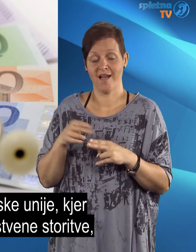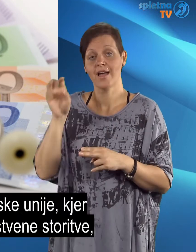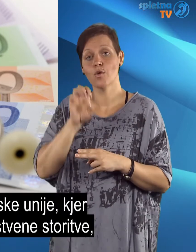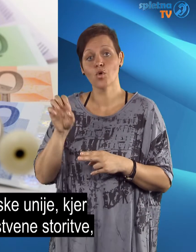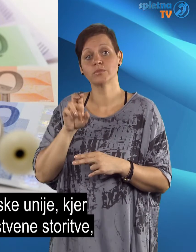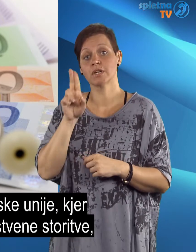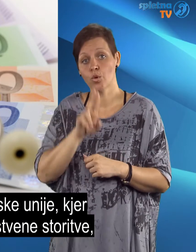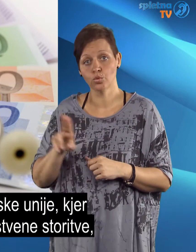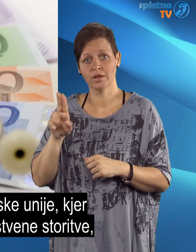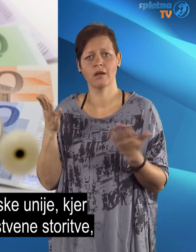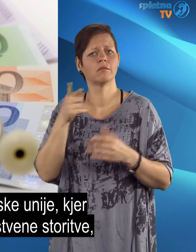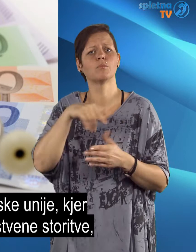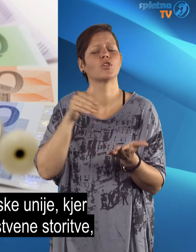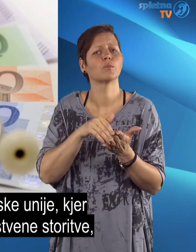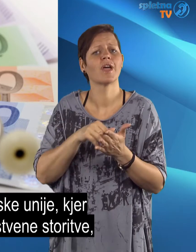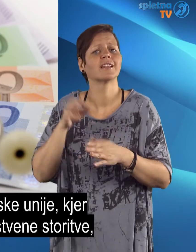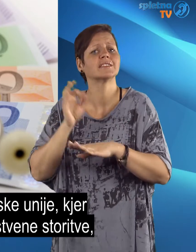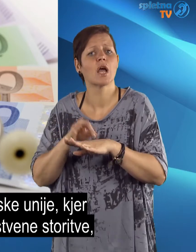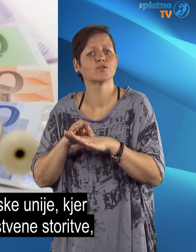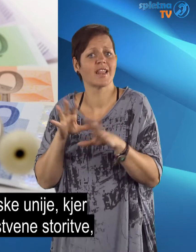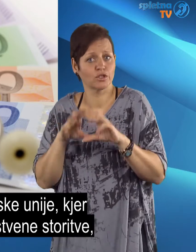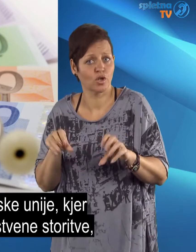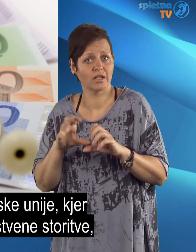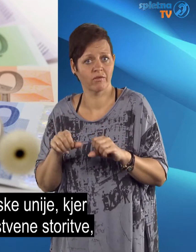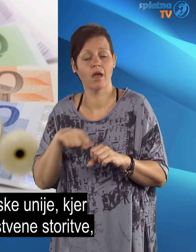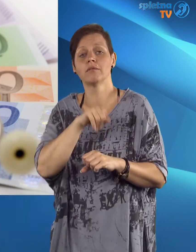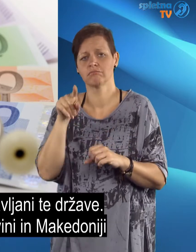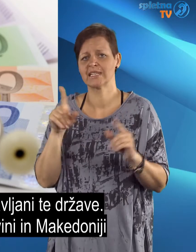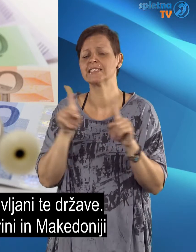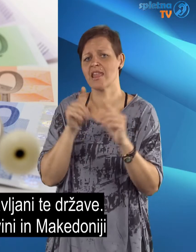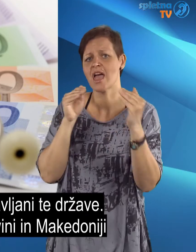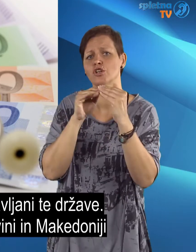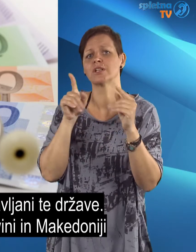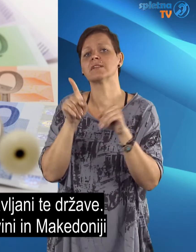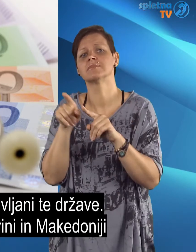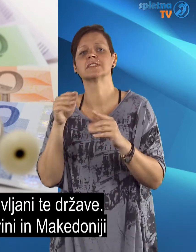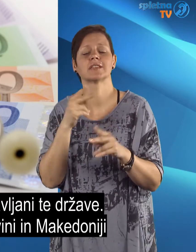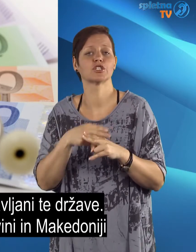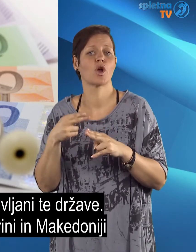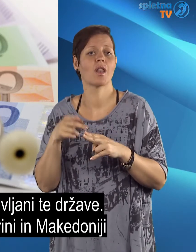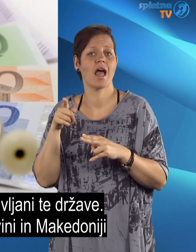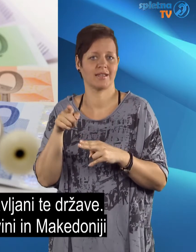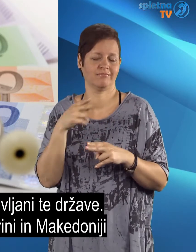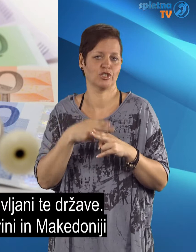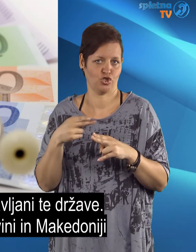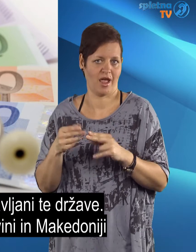V državah Evropske unije, kjer potrebujete zdravstvene storitve, ste izenačeni z državljani te države.